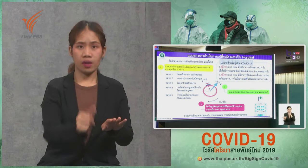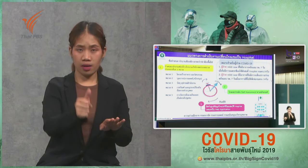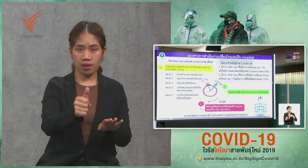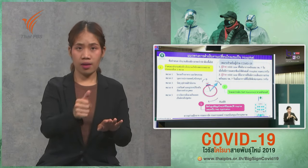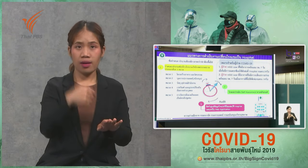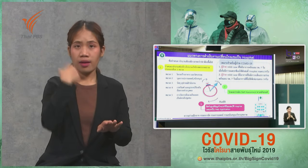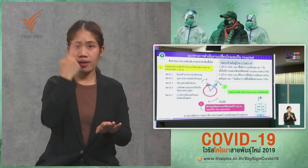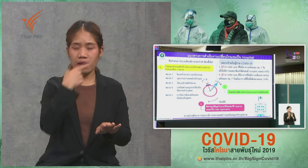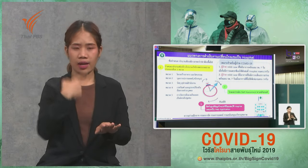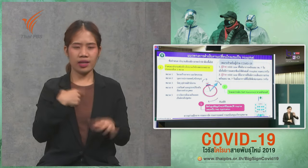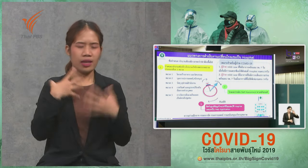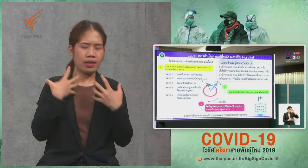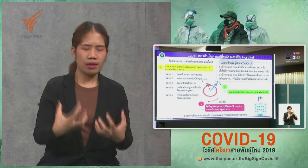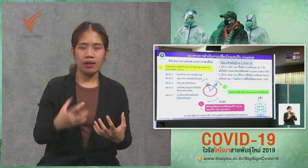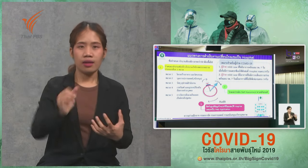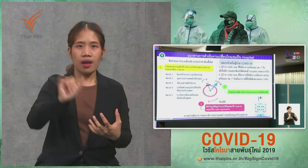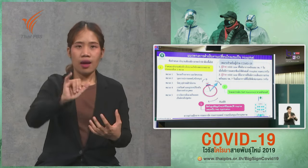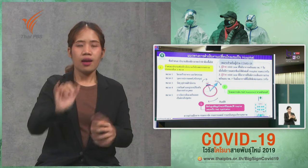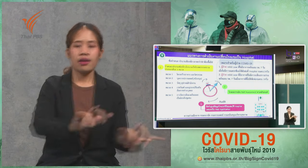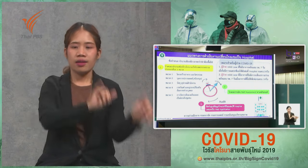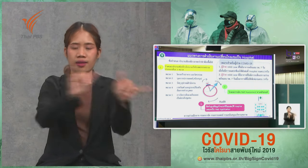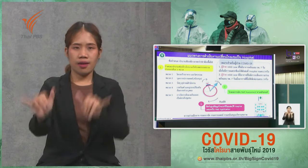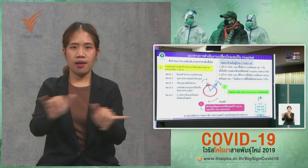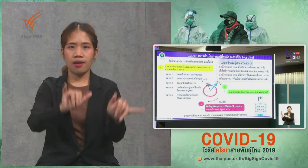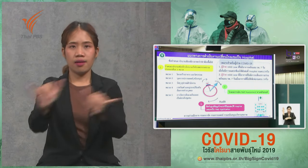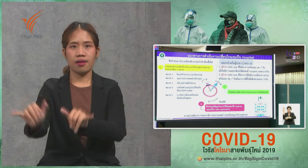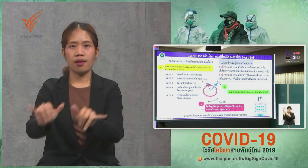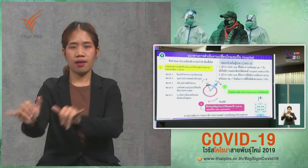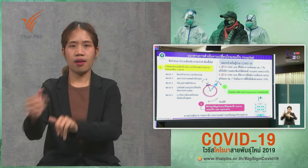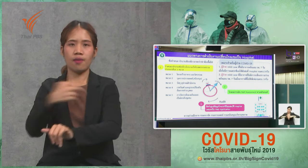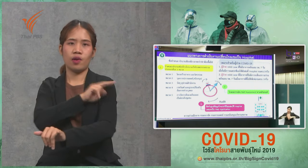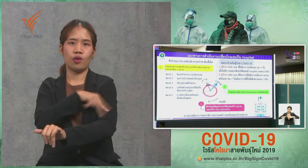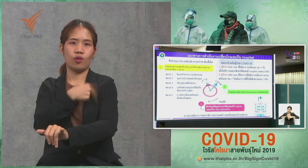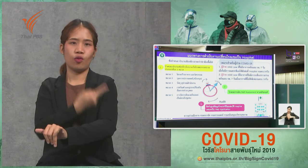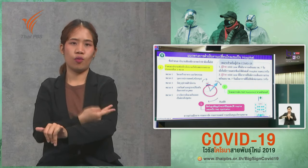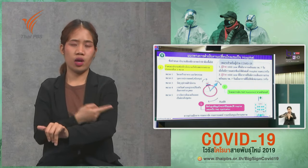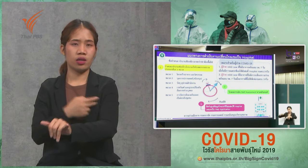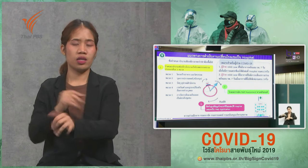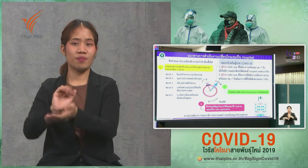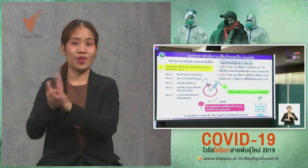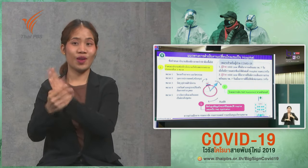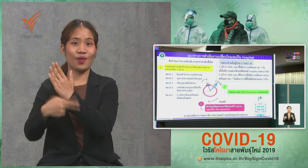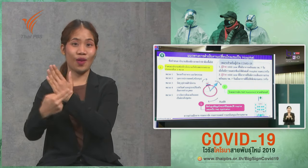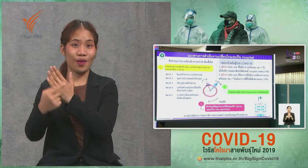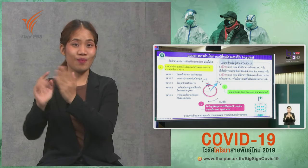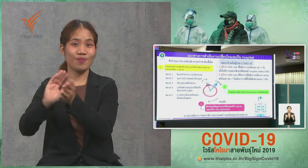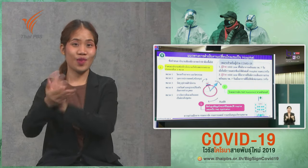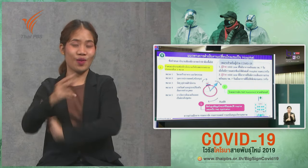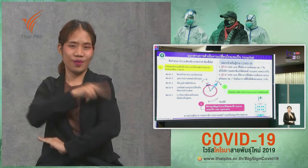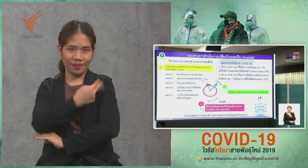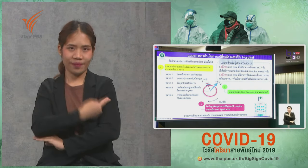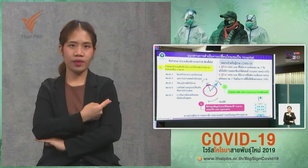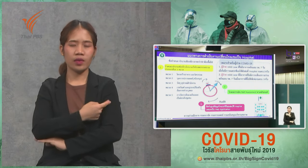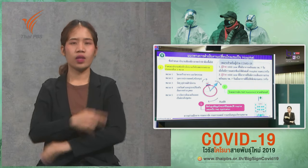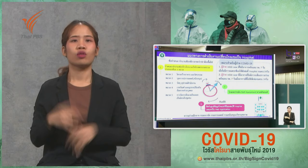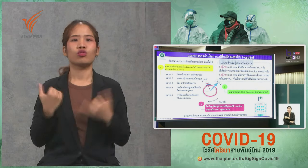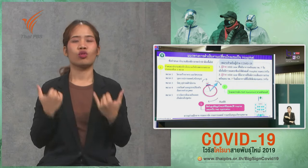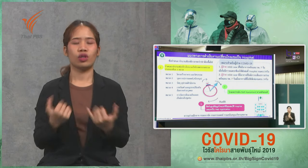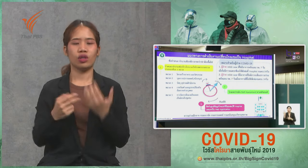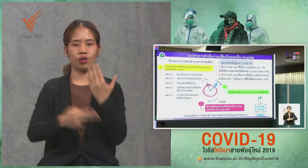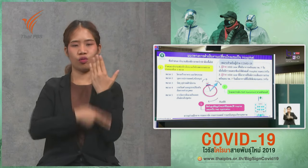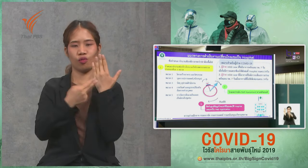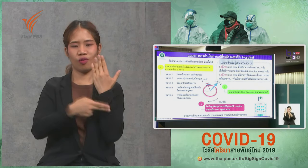าจะได้มีเตียงในโรงพยาบาลดูนะครับขณะนี้เราให้โรงพยาบาลโรงแรมต่